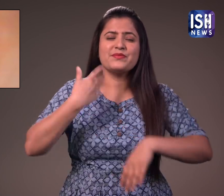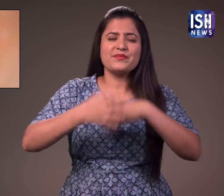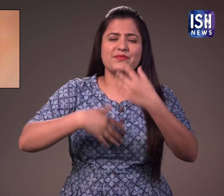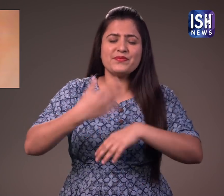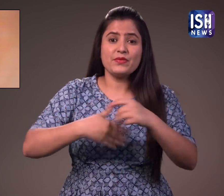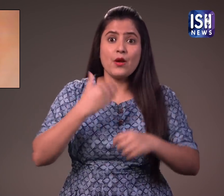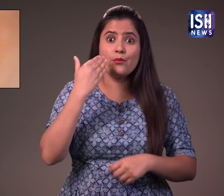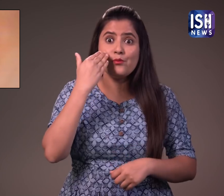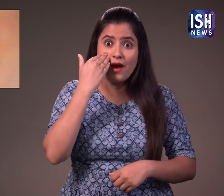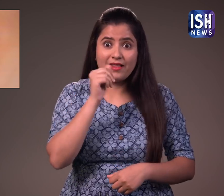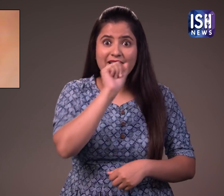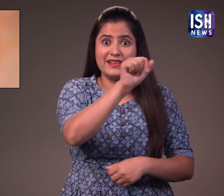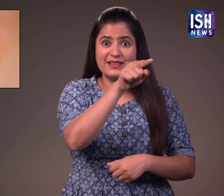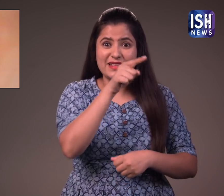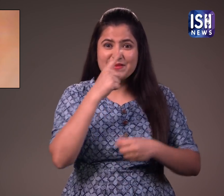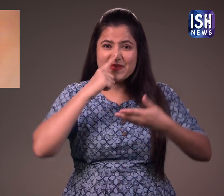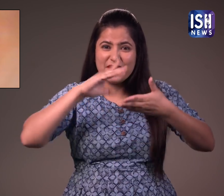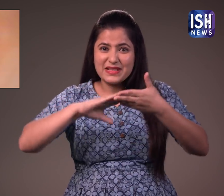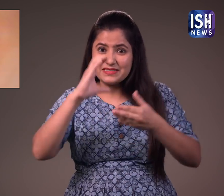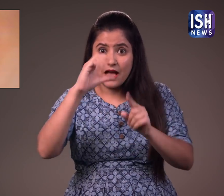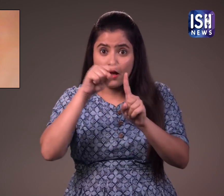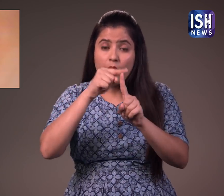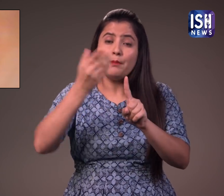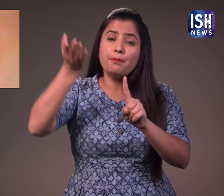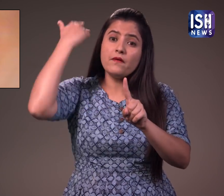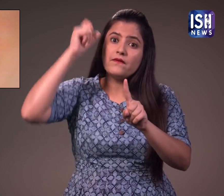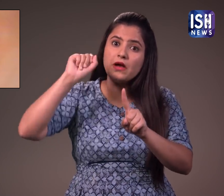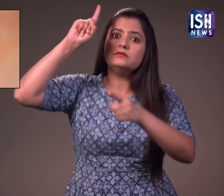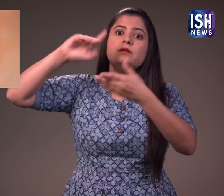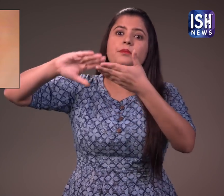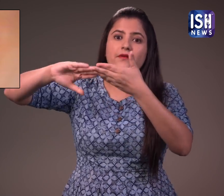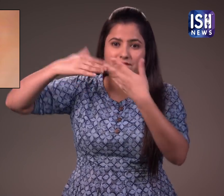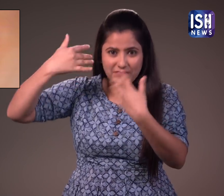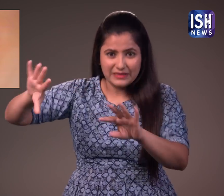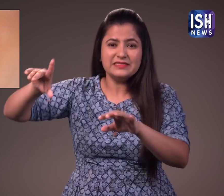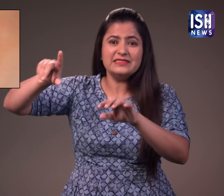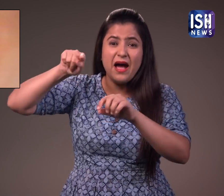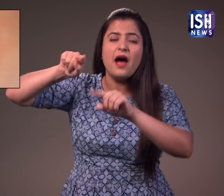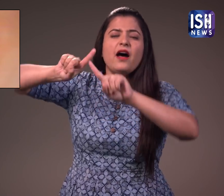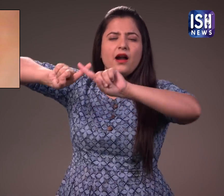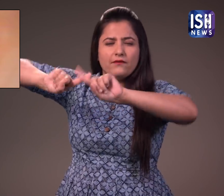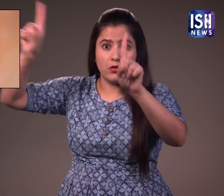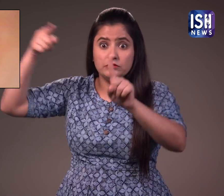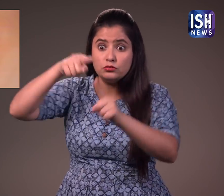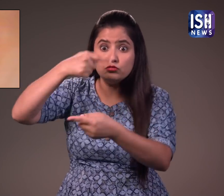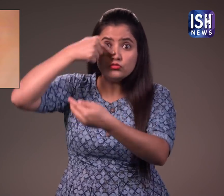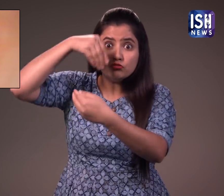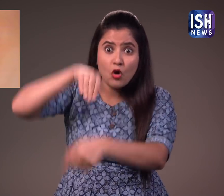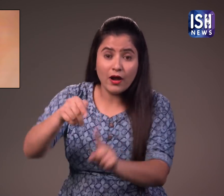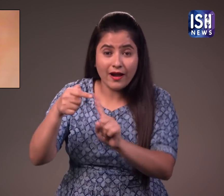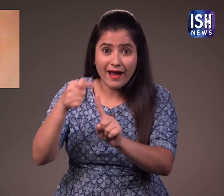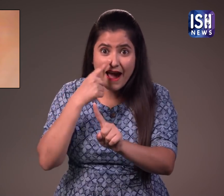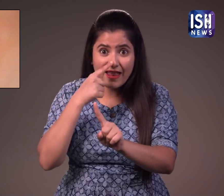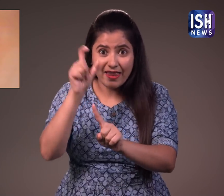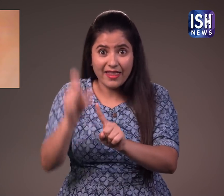2009 में असफल शादी के बाद चित्रा की पहली शादी की बेटी ने भी आत्महत्या कर ली